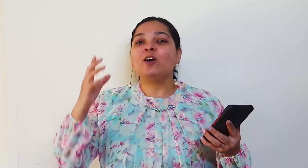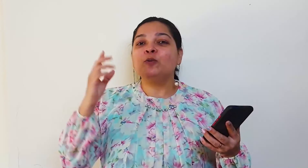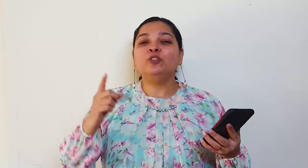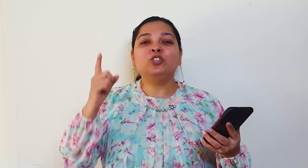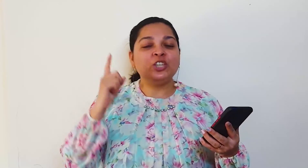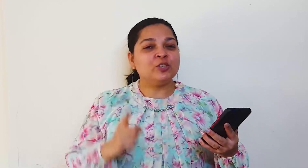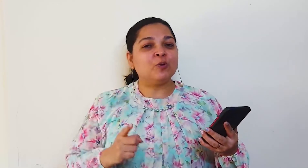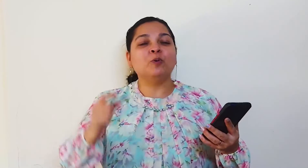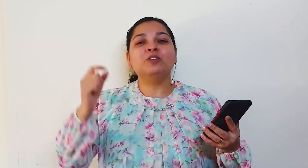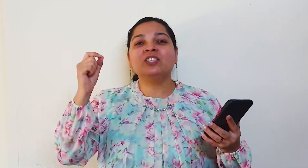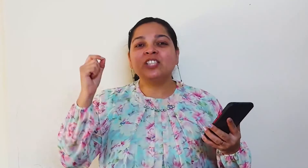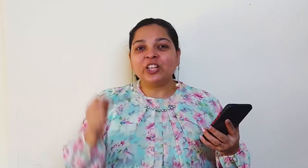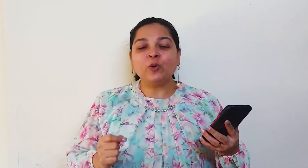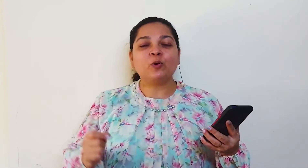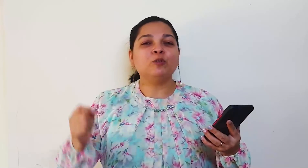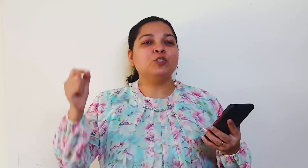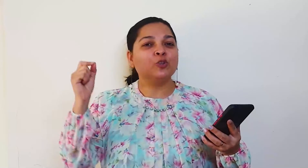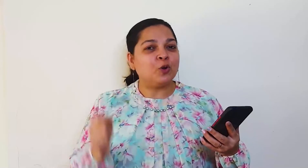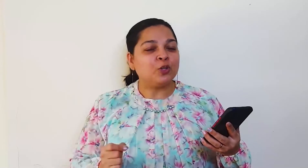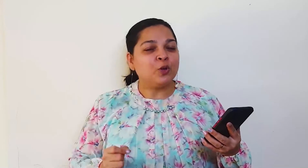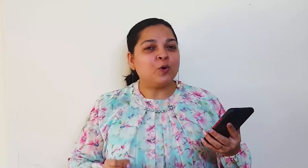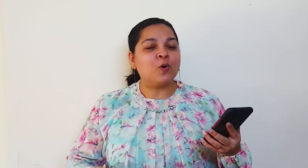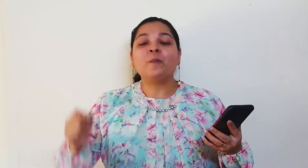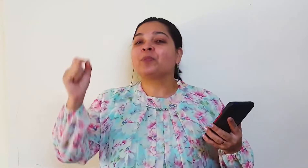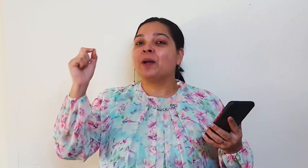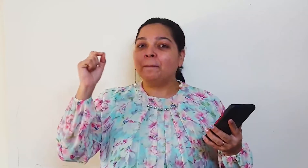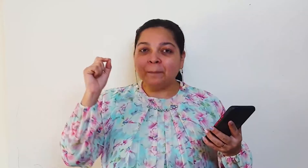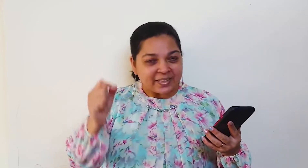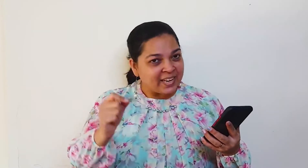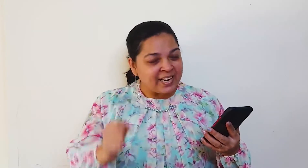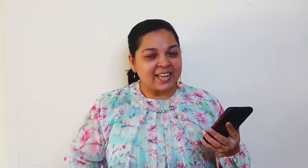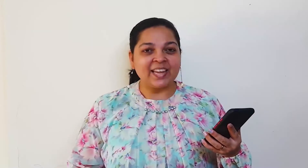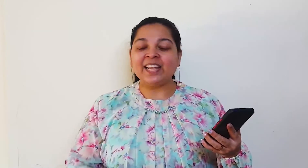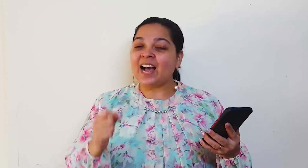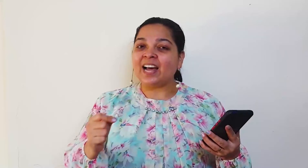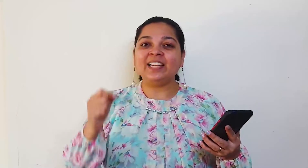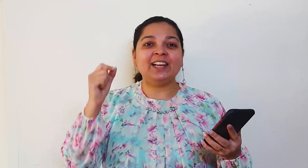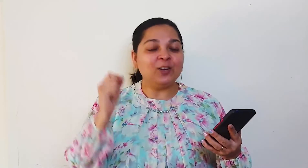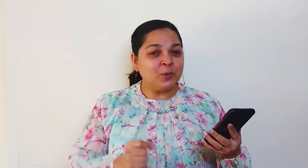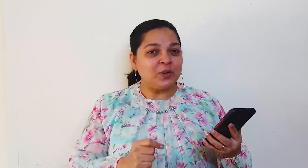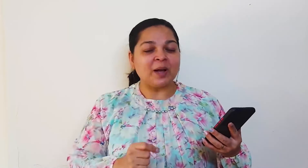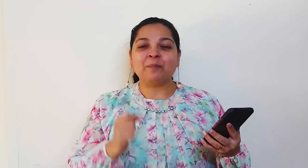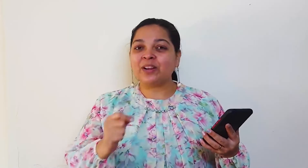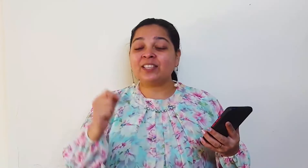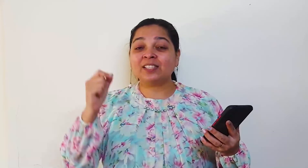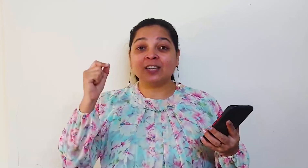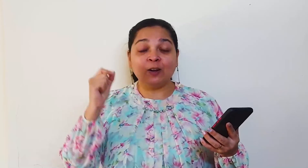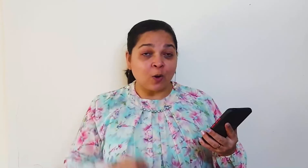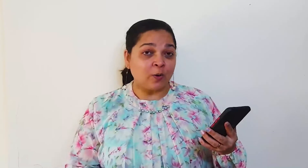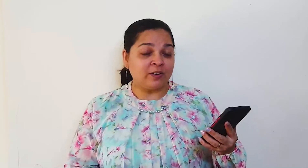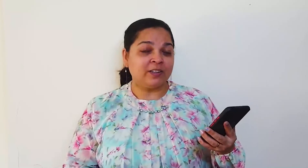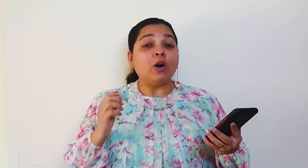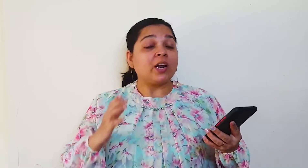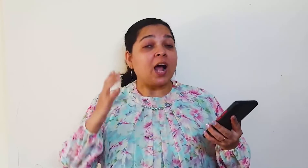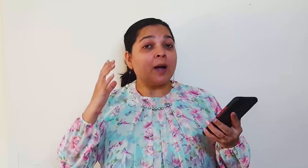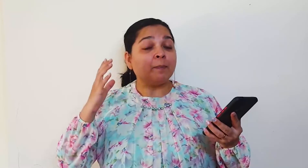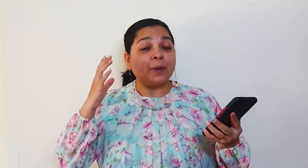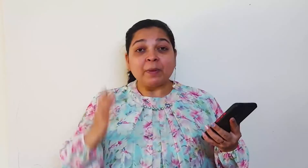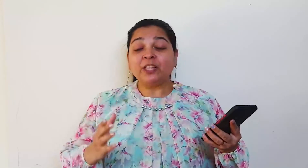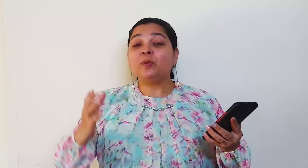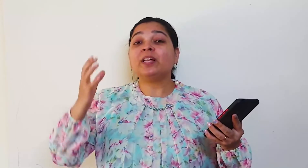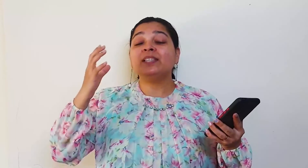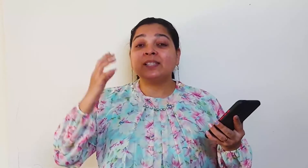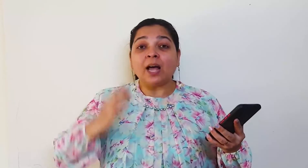निरन्तर तपाईँको जीवनमा देखिराख्न चाहनुहुन्छ भने तपाईँले के गर्नुपर्छ त समय निकाल्नुहोस् अनि परमेश्वरको वचनमा निरन्तर